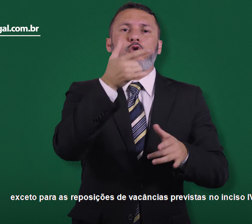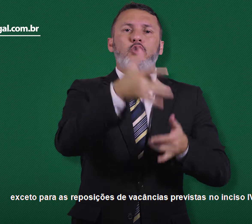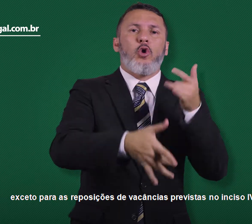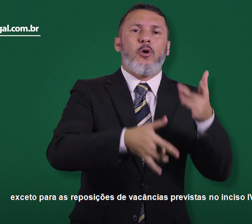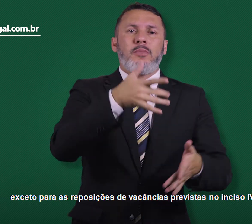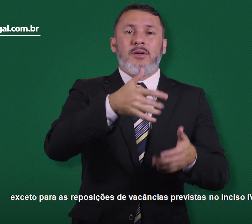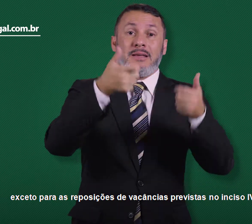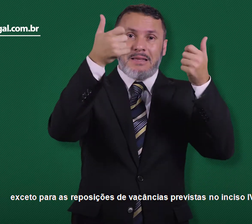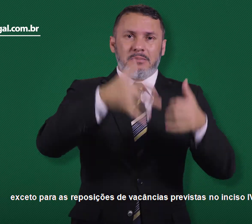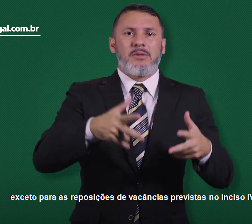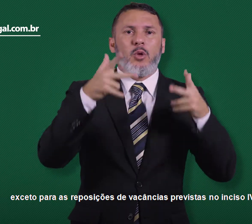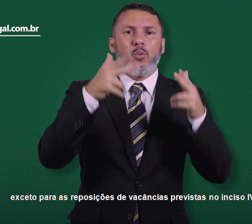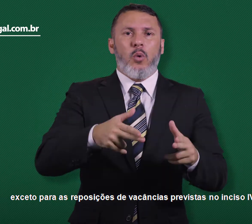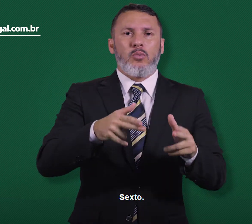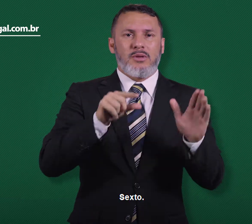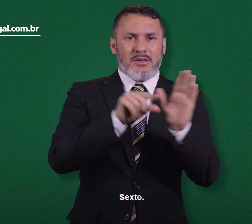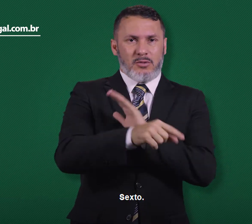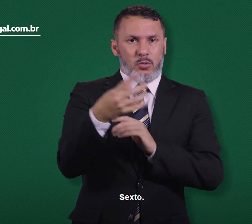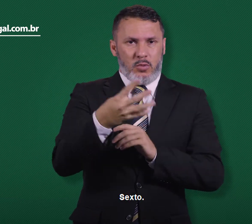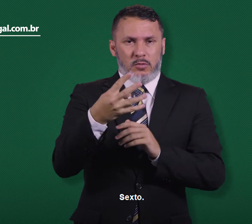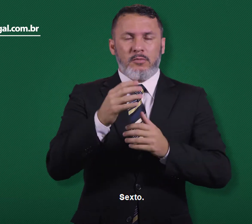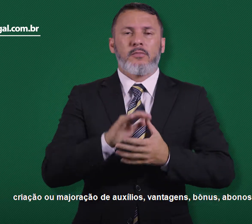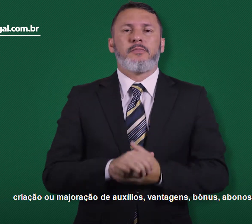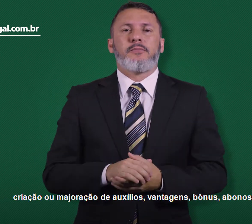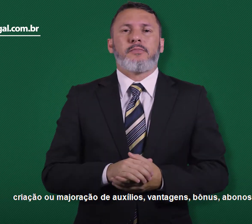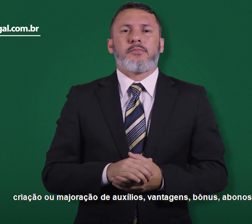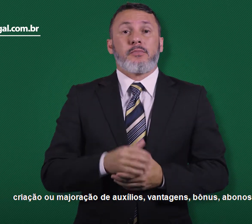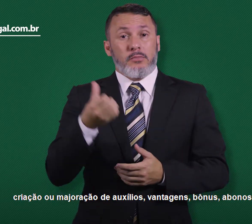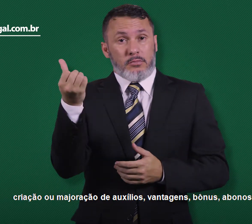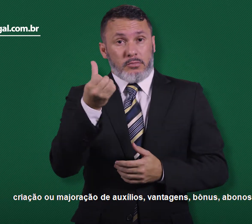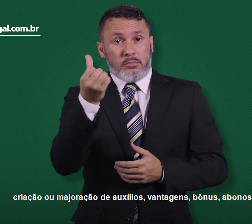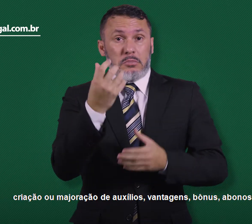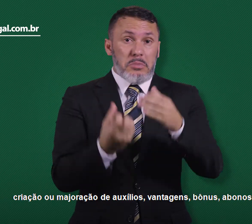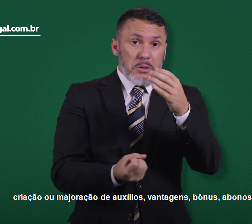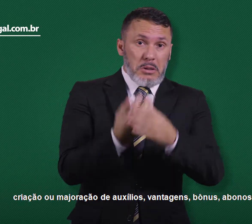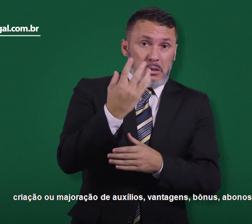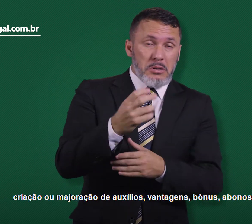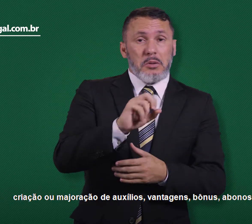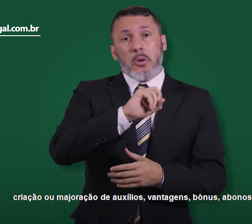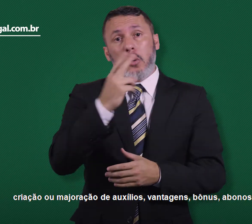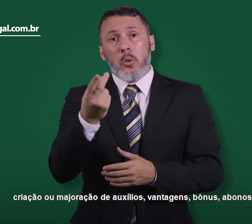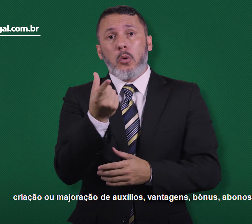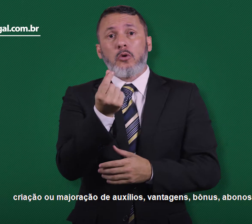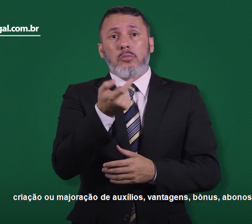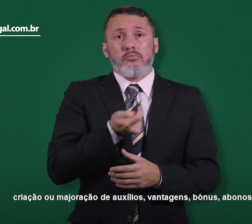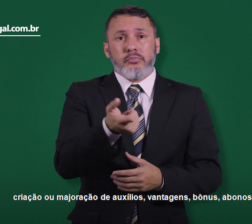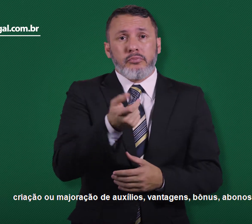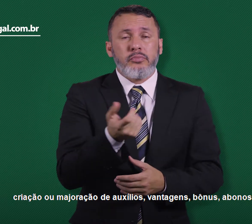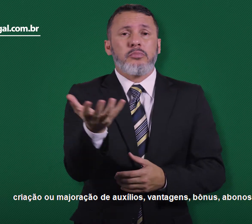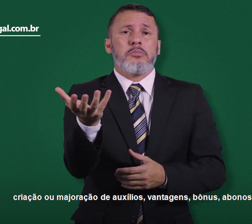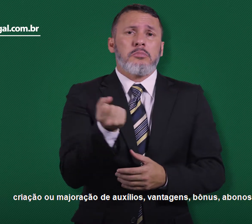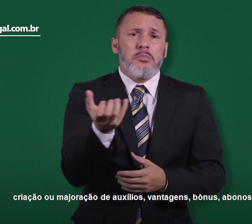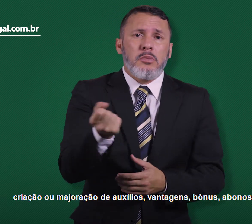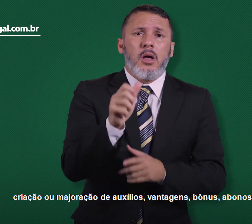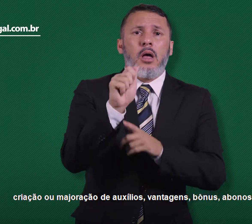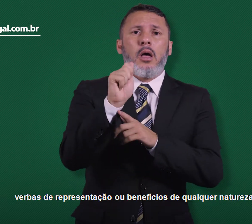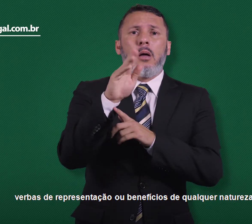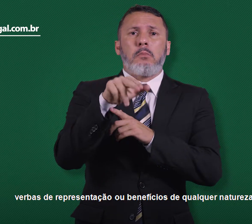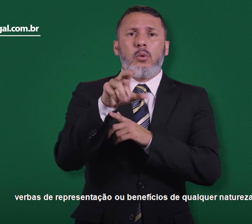no inciso 4º. Sexto, criação ou majoração de auxílios, vantagens, bônus, abonos, verbas